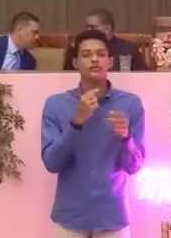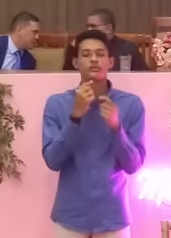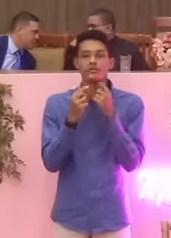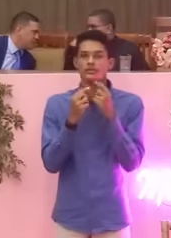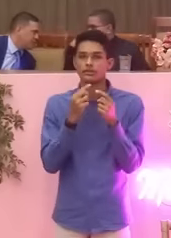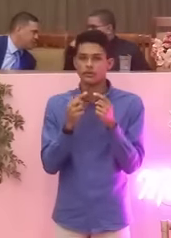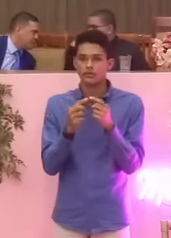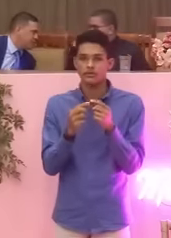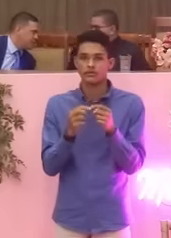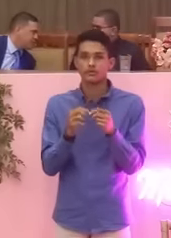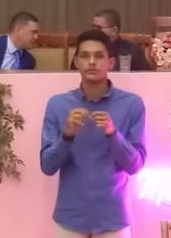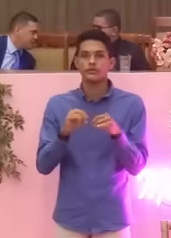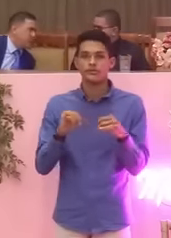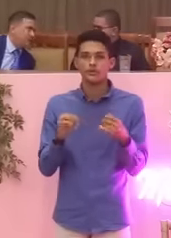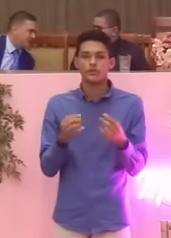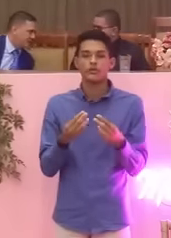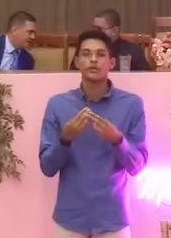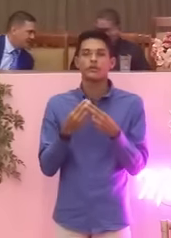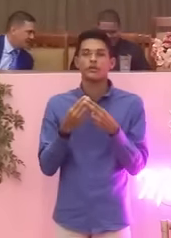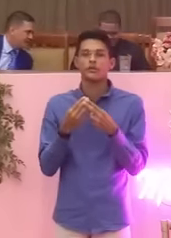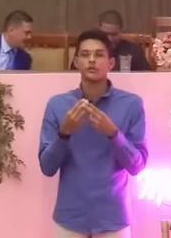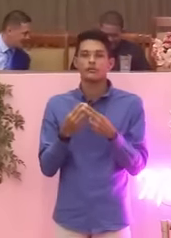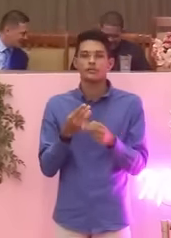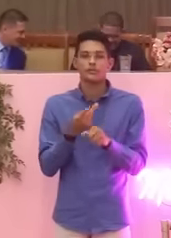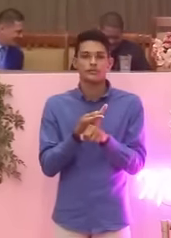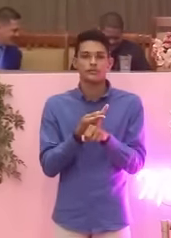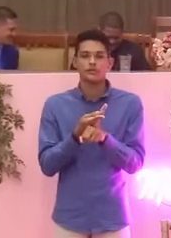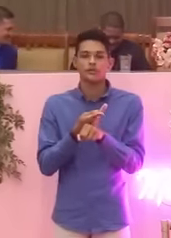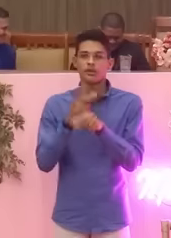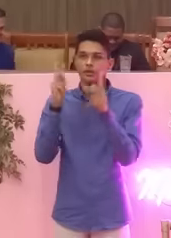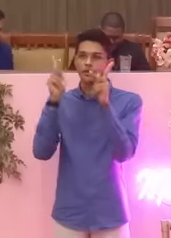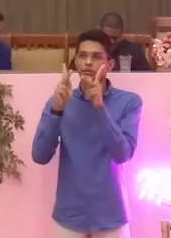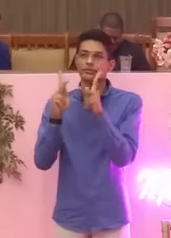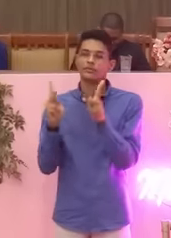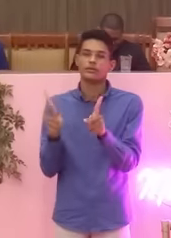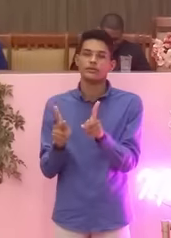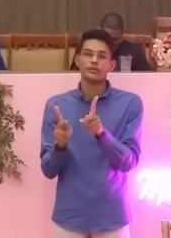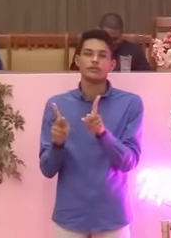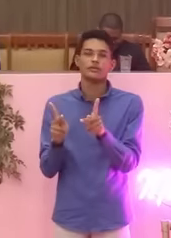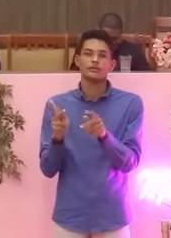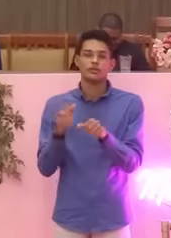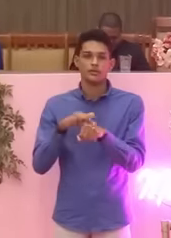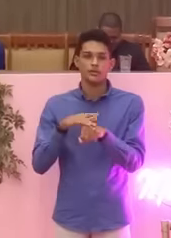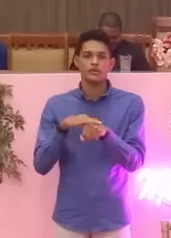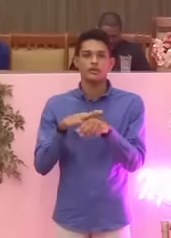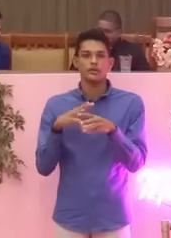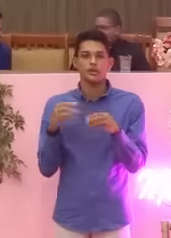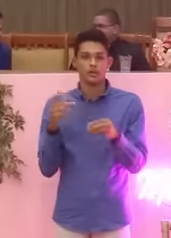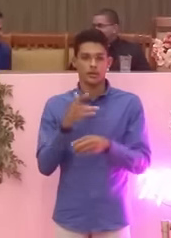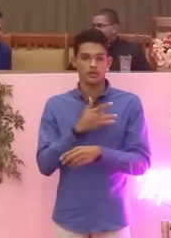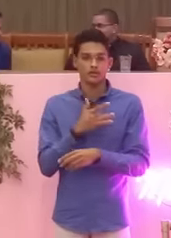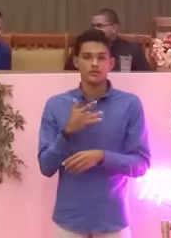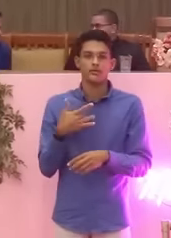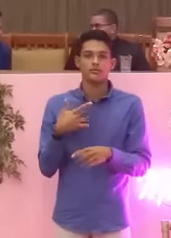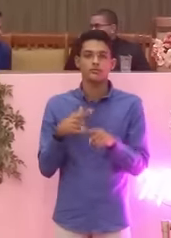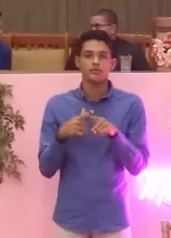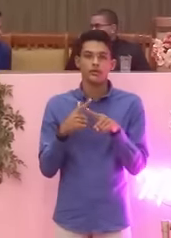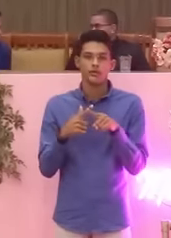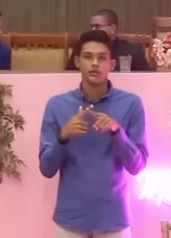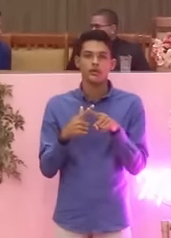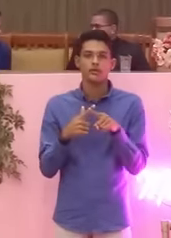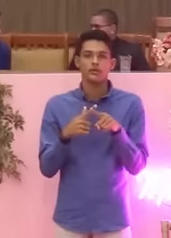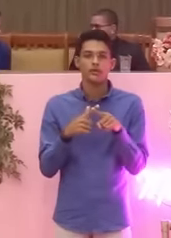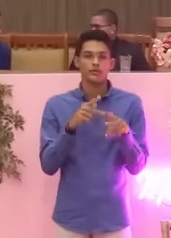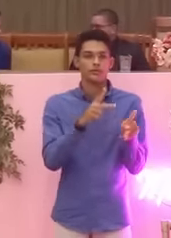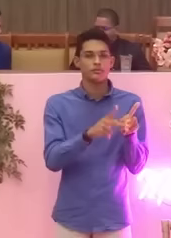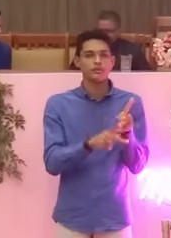para eles e nem procure a saúde para eles porque eles mesmos estão na maldição tem pessoas aqui